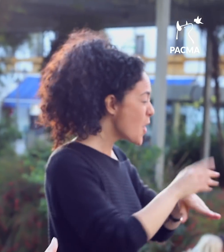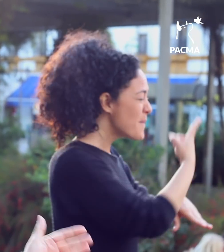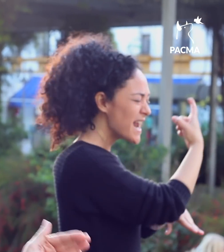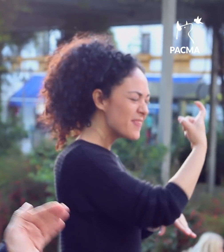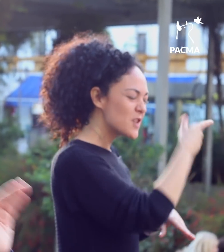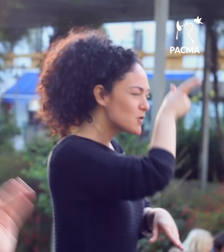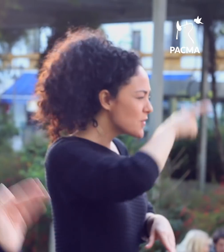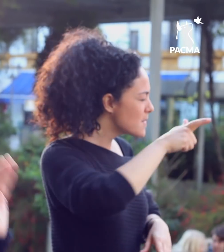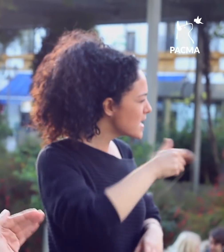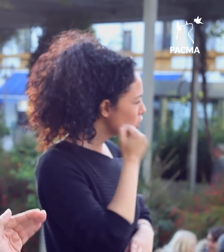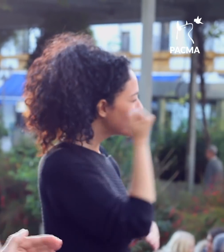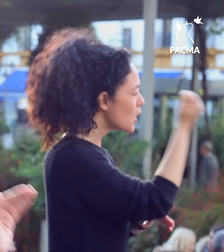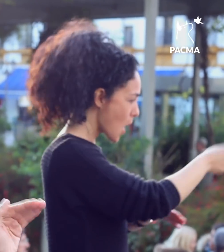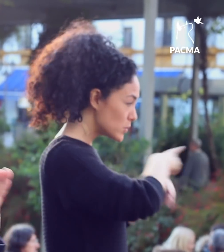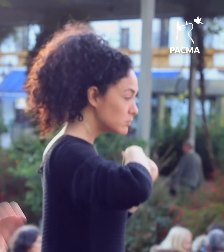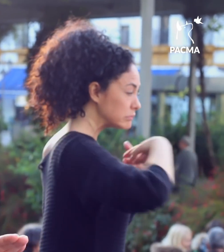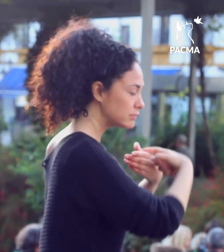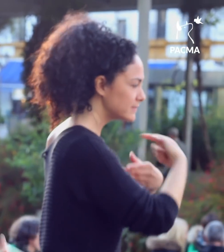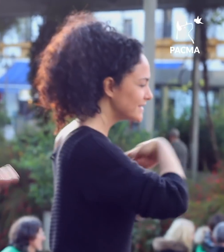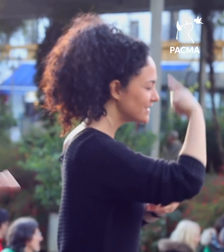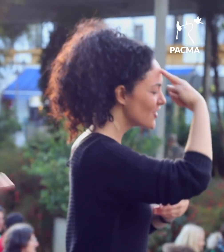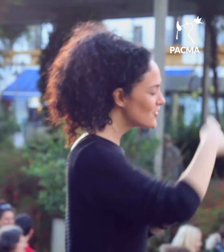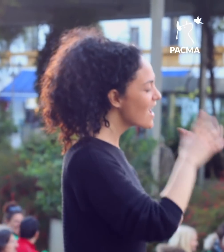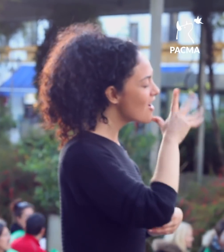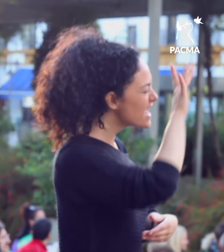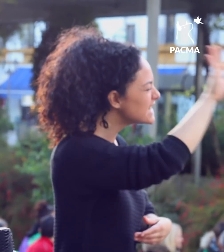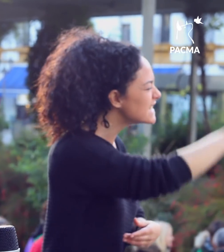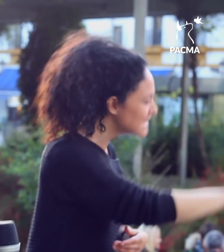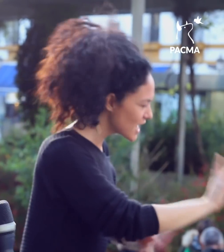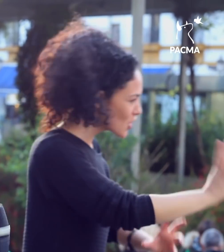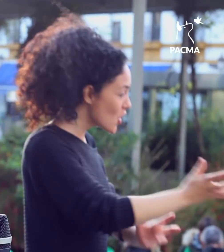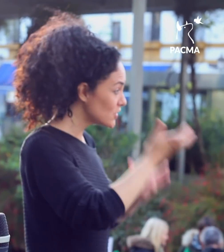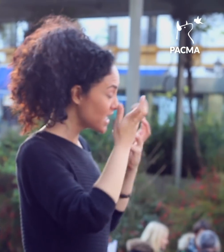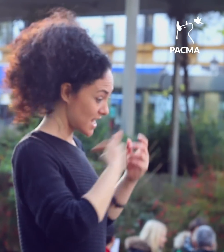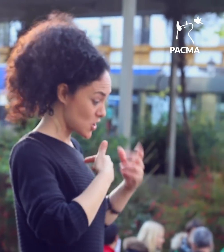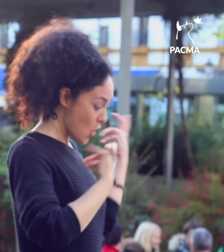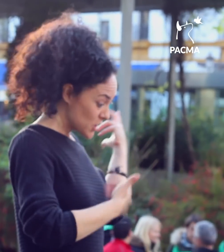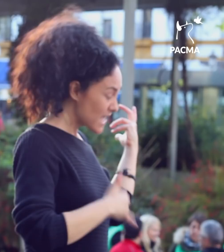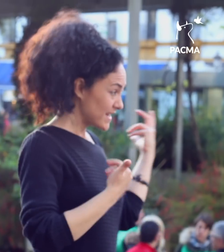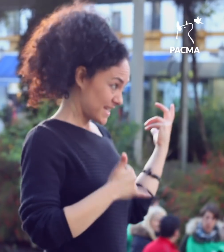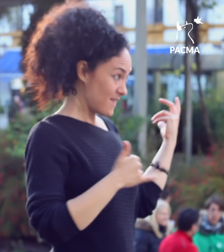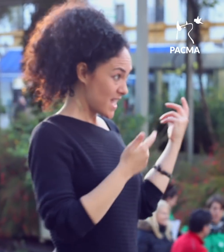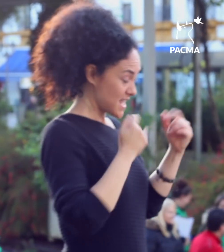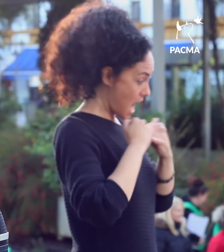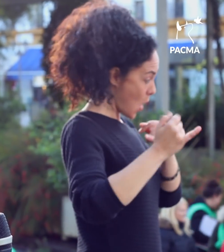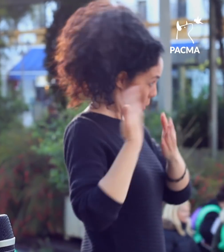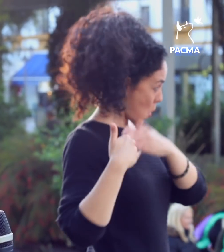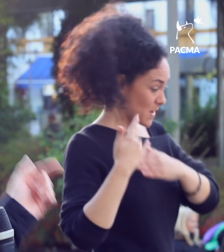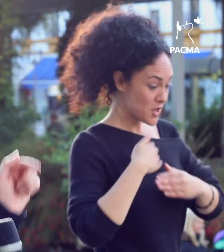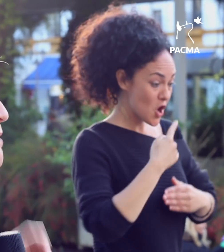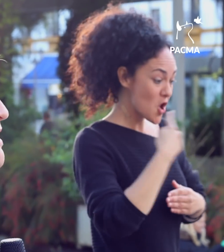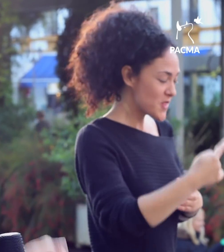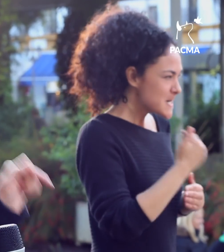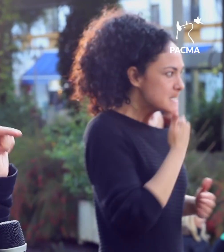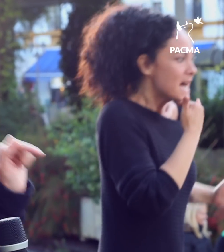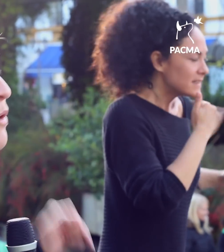apoyan. Y yo sé que esta vez sí lo vamos a conseguir. La última vez que estuve aquí en Sevilla os dije que estábamos a las puertas de las instituciones,